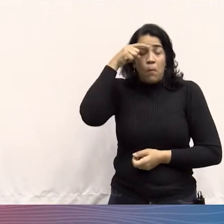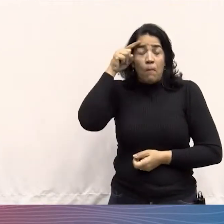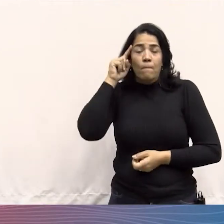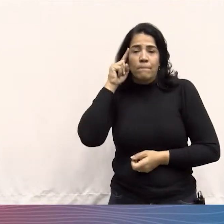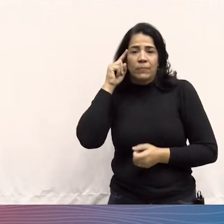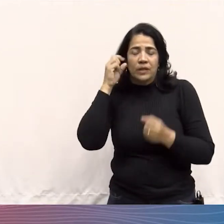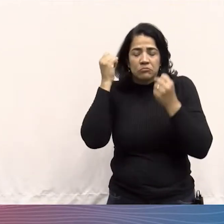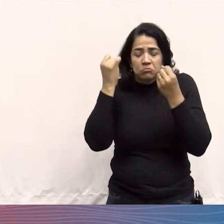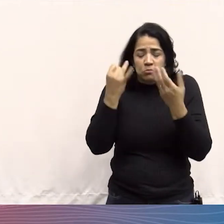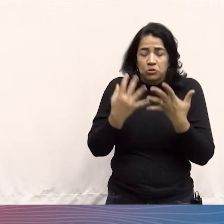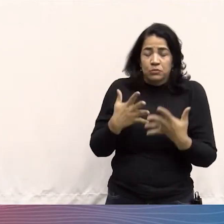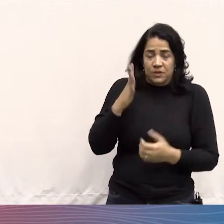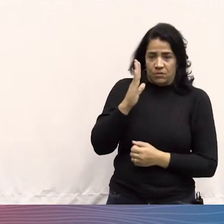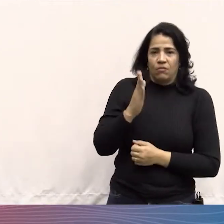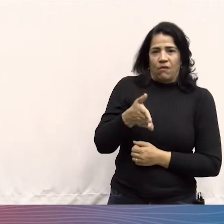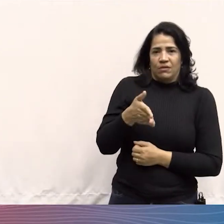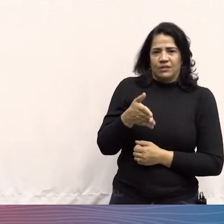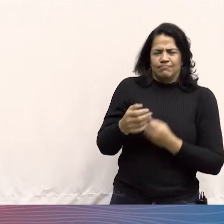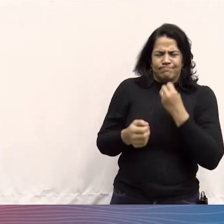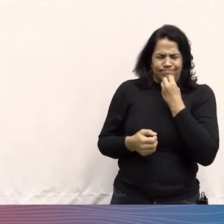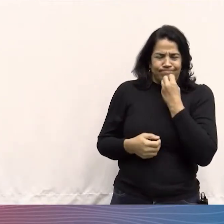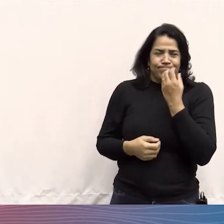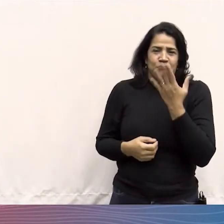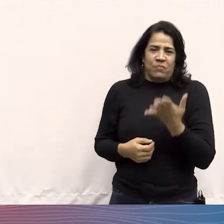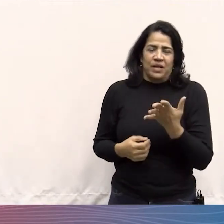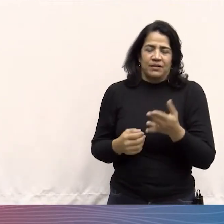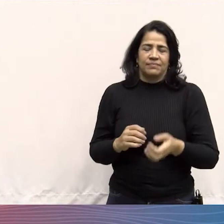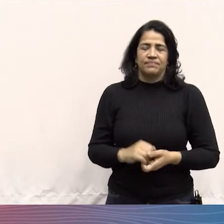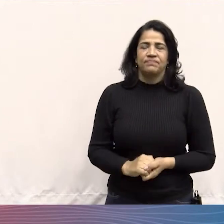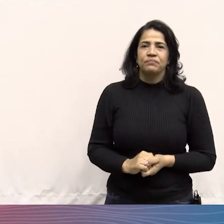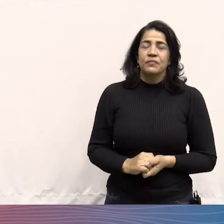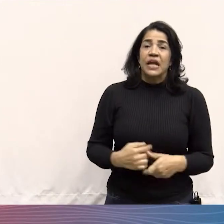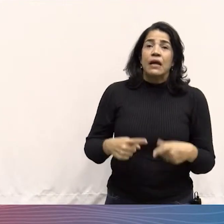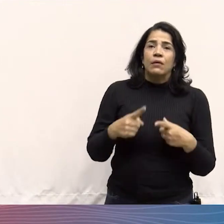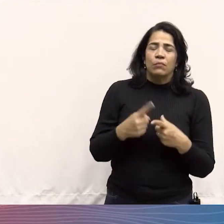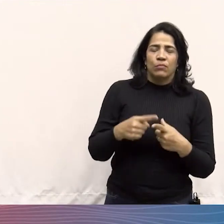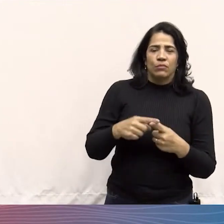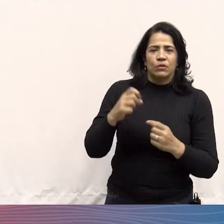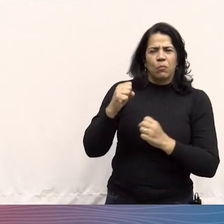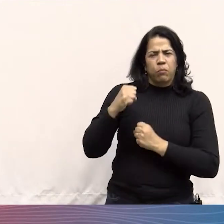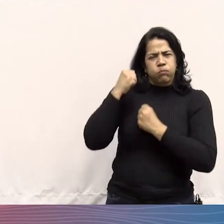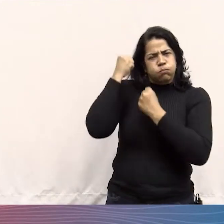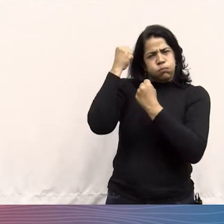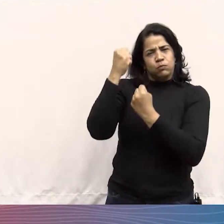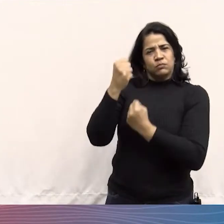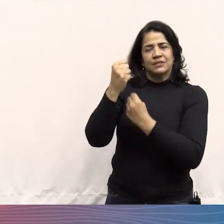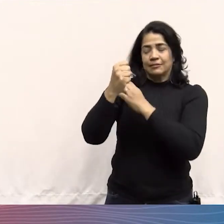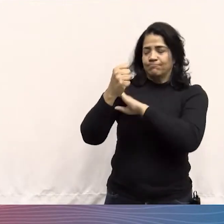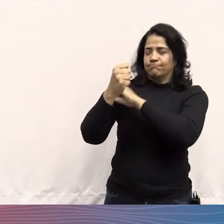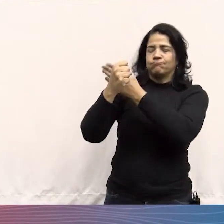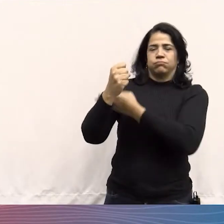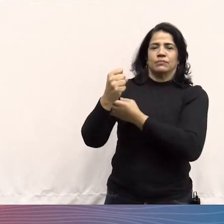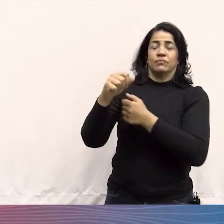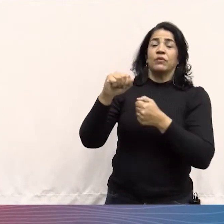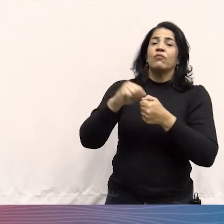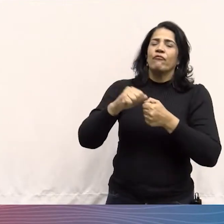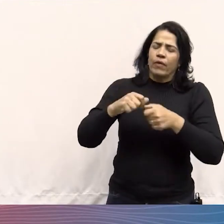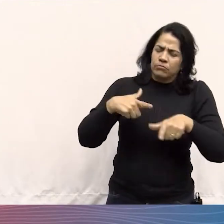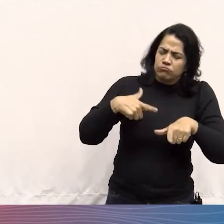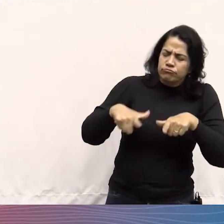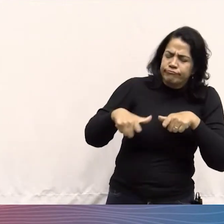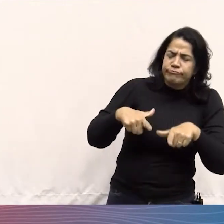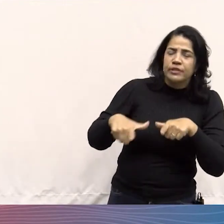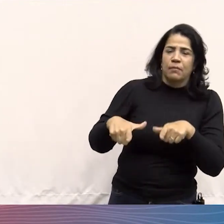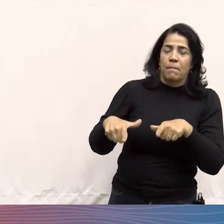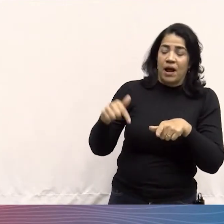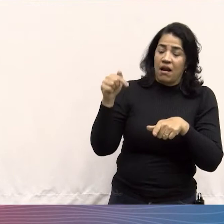Porque poder, ele realiza um trabalho, e esse trabalho é a força que faz, o